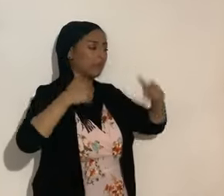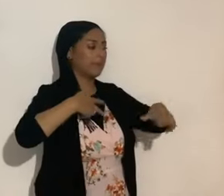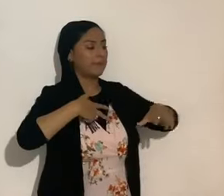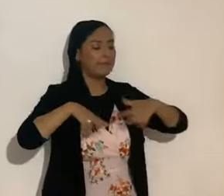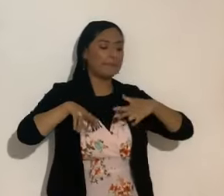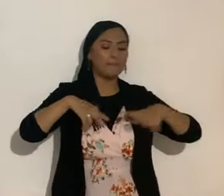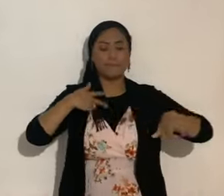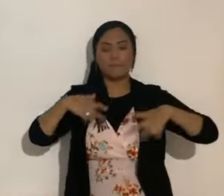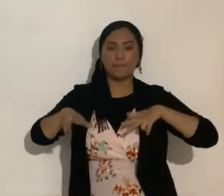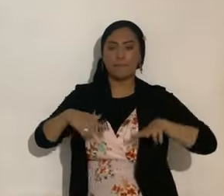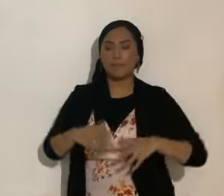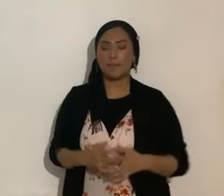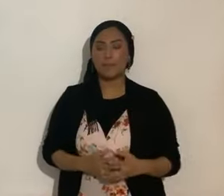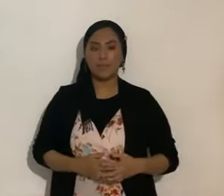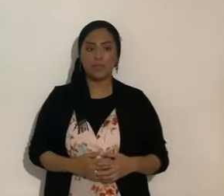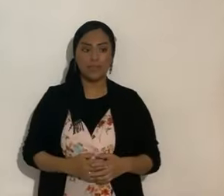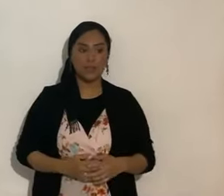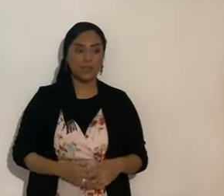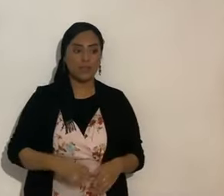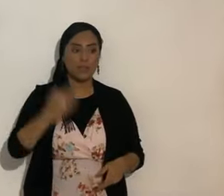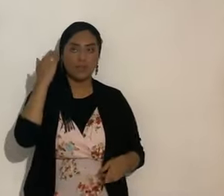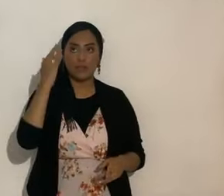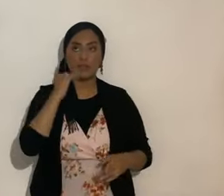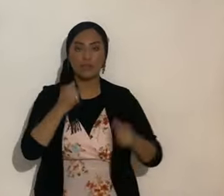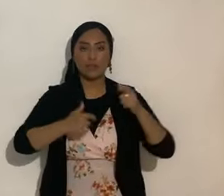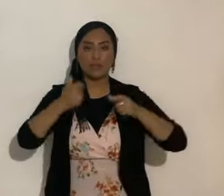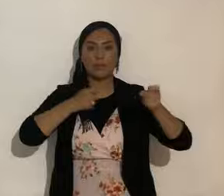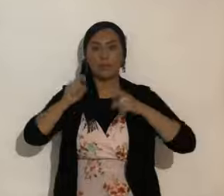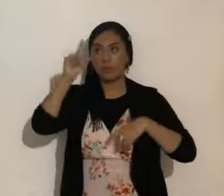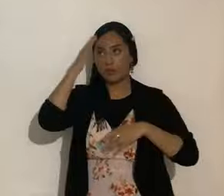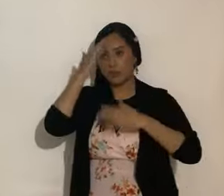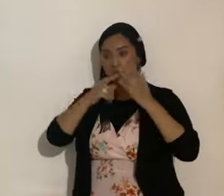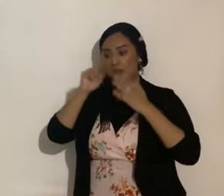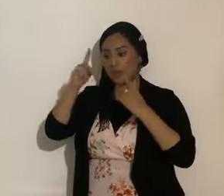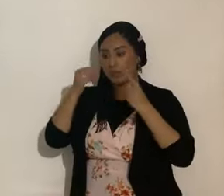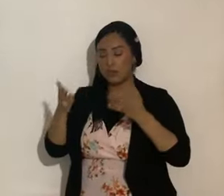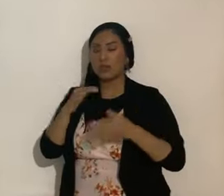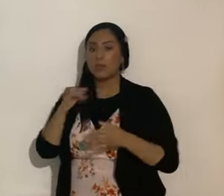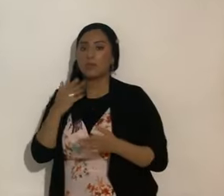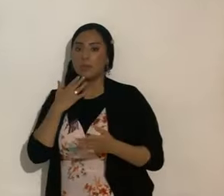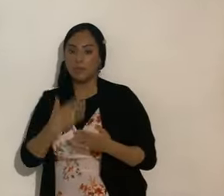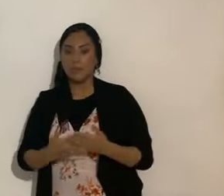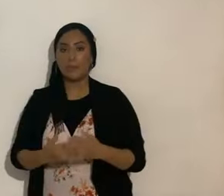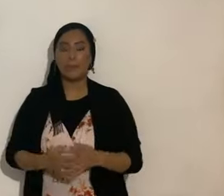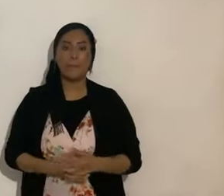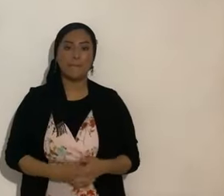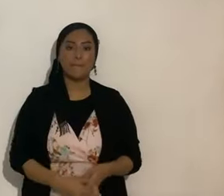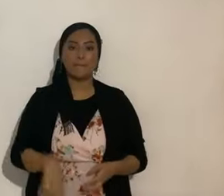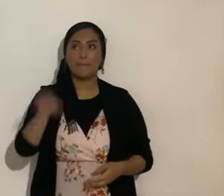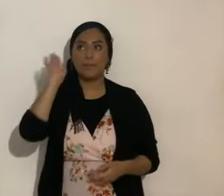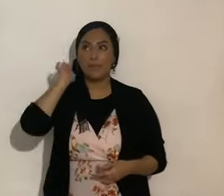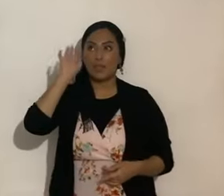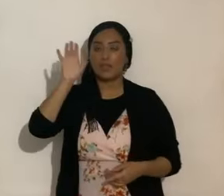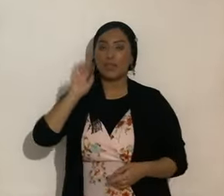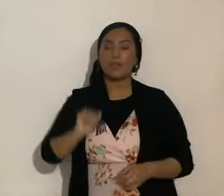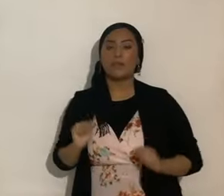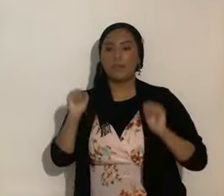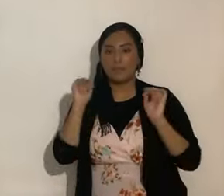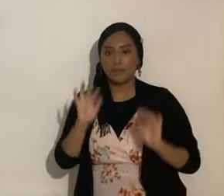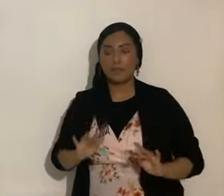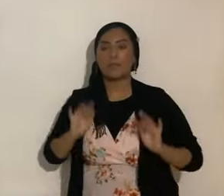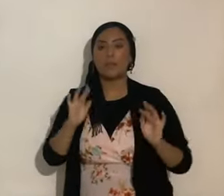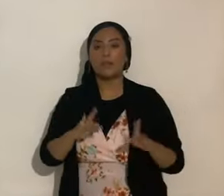caminando. Él es soberano y Él sabe lo que hace y es bueno. Y su bondad no